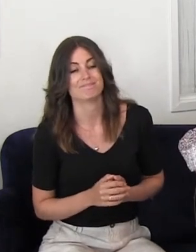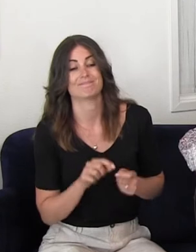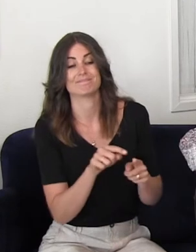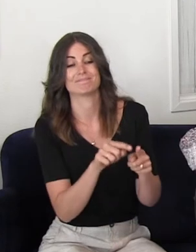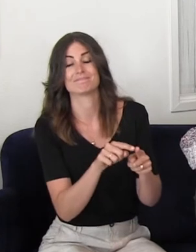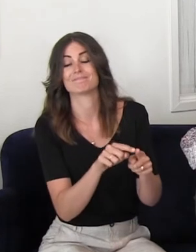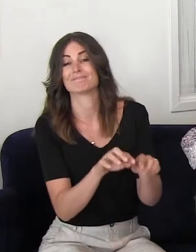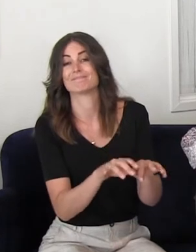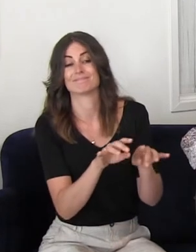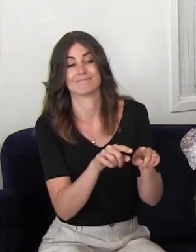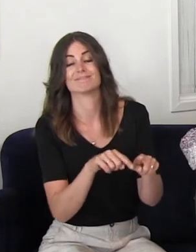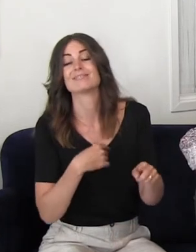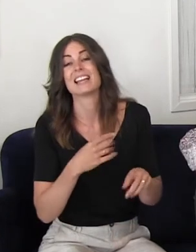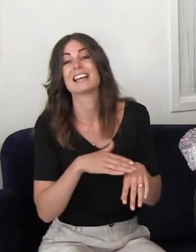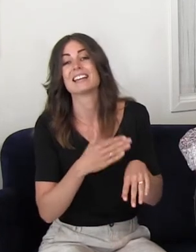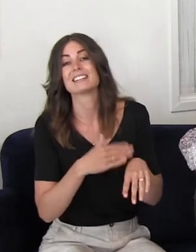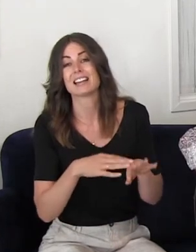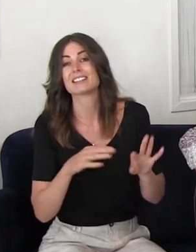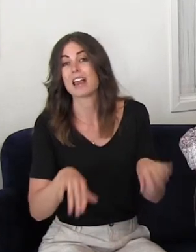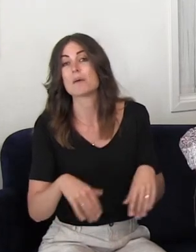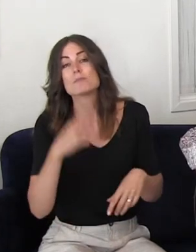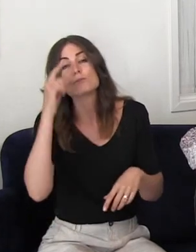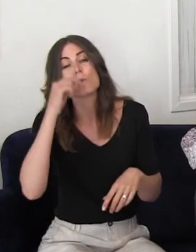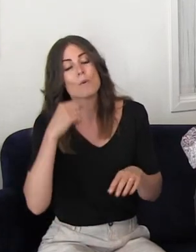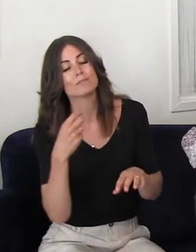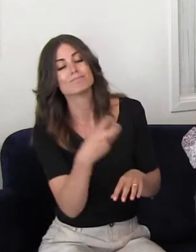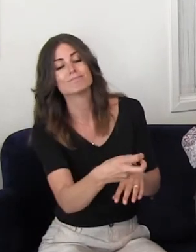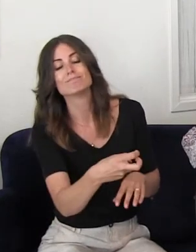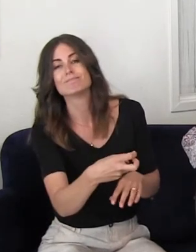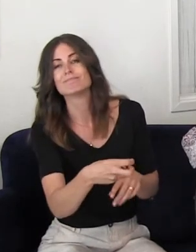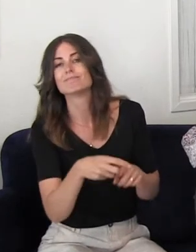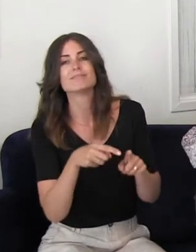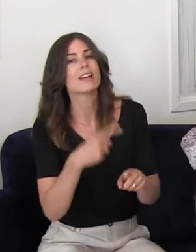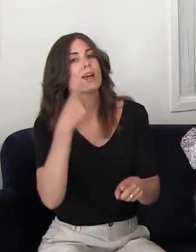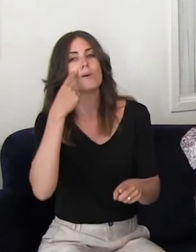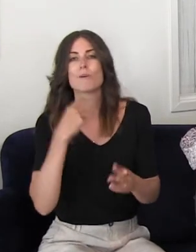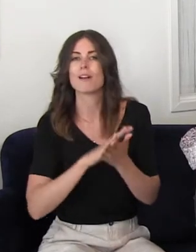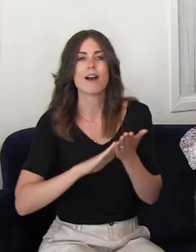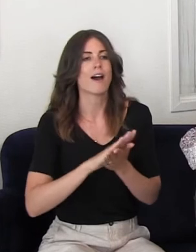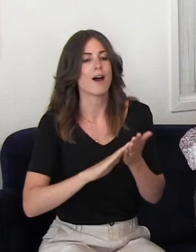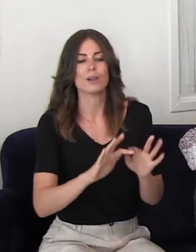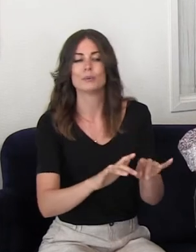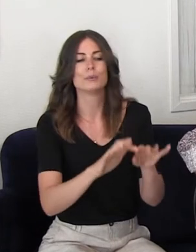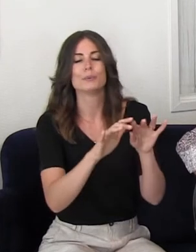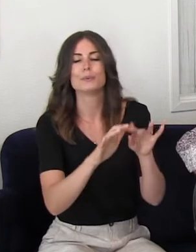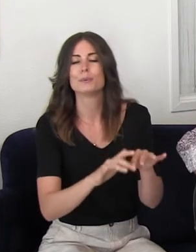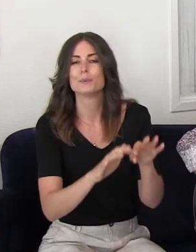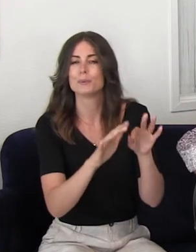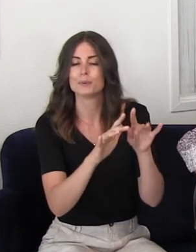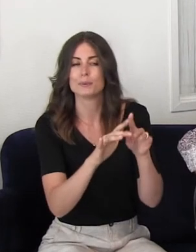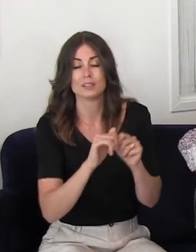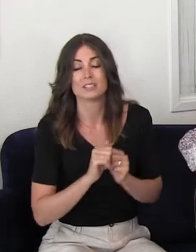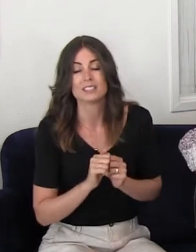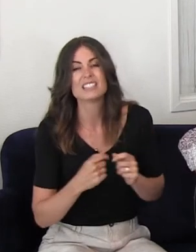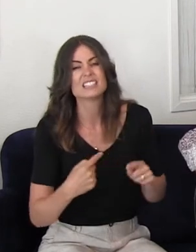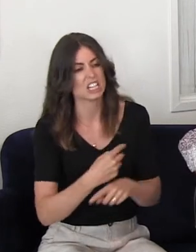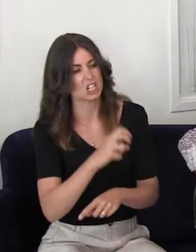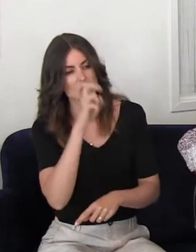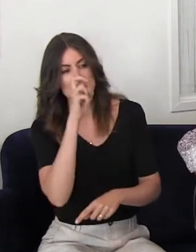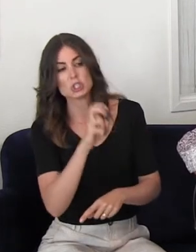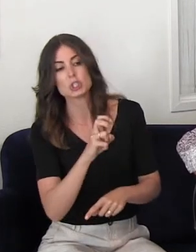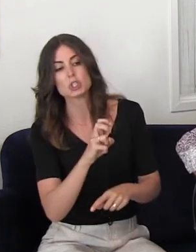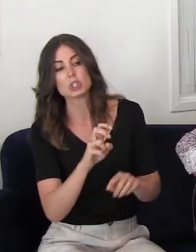I askan har katten tillbringat sin natt. I denna spis fanns aldrig glöd. Det som